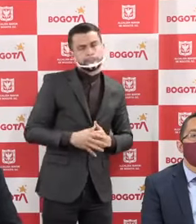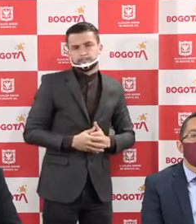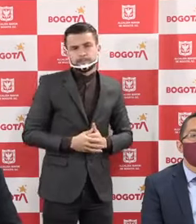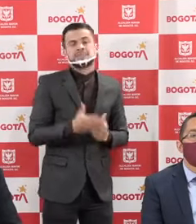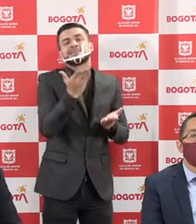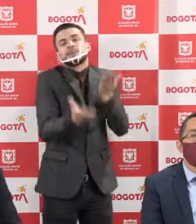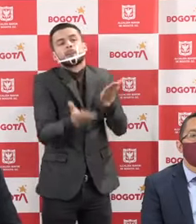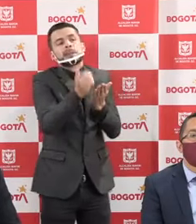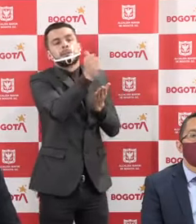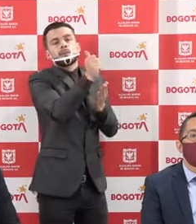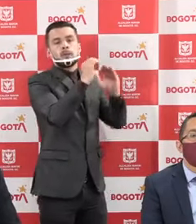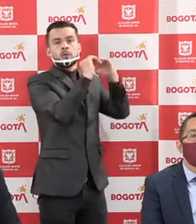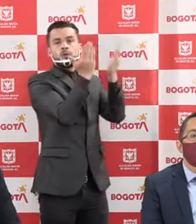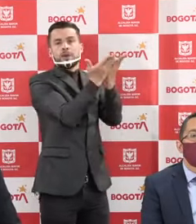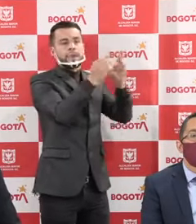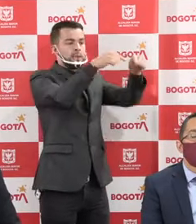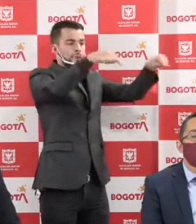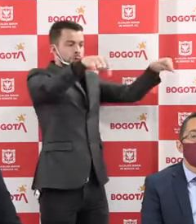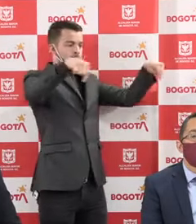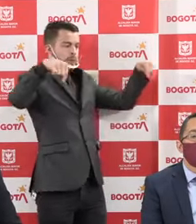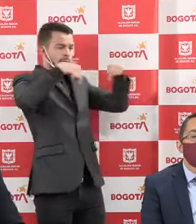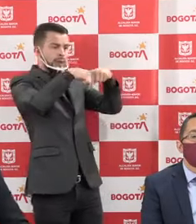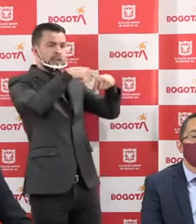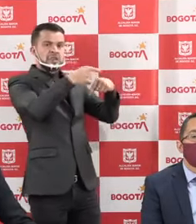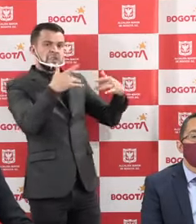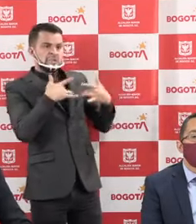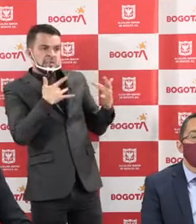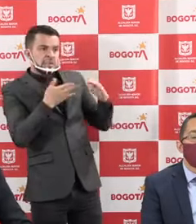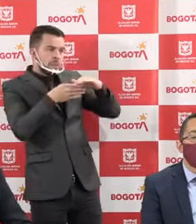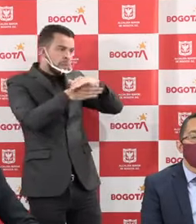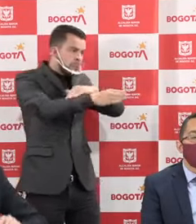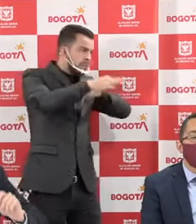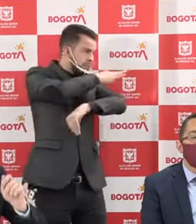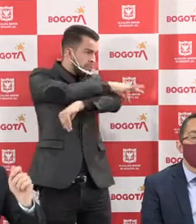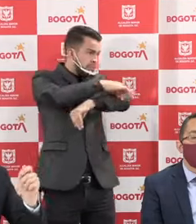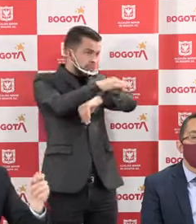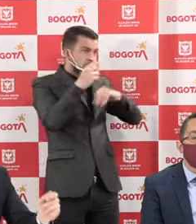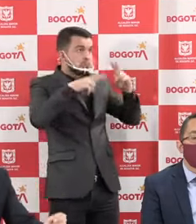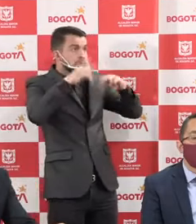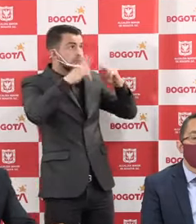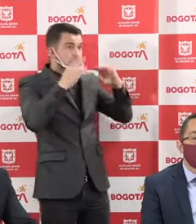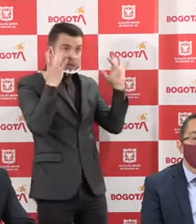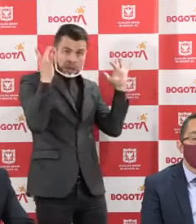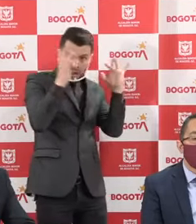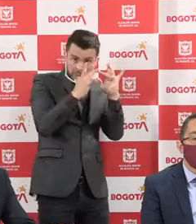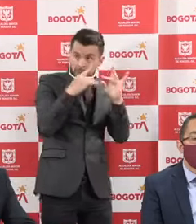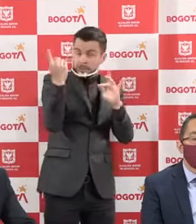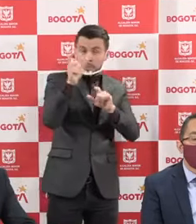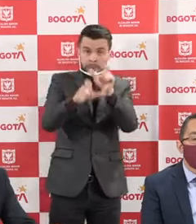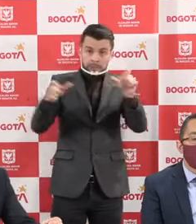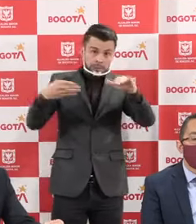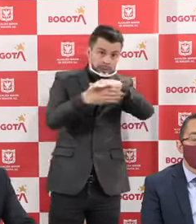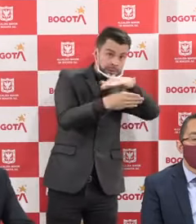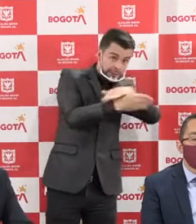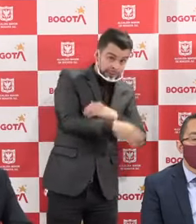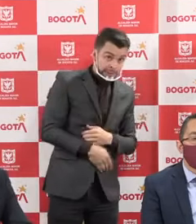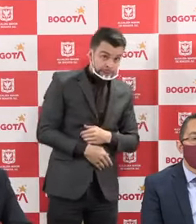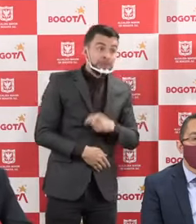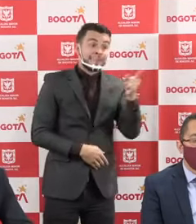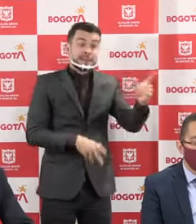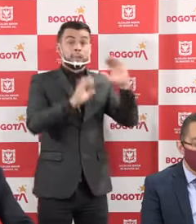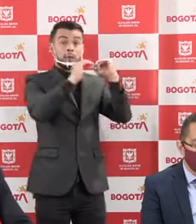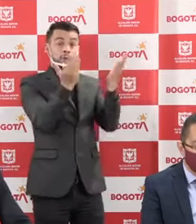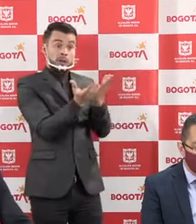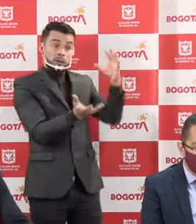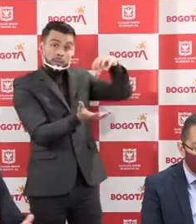que tomen al interior de la comunidad académica y la reactivación de ese sector deben presentar a la secretaría de educación su propuesta